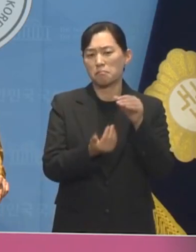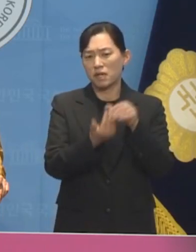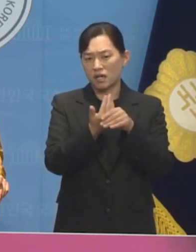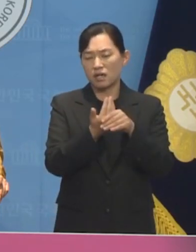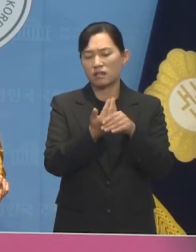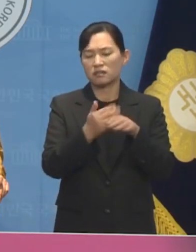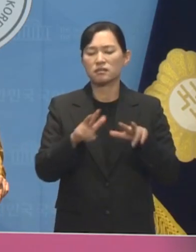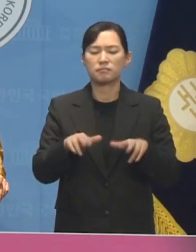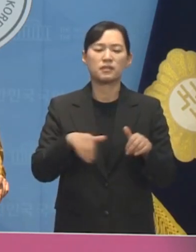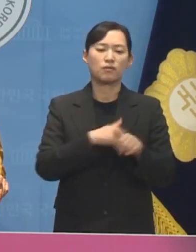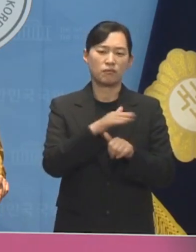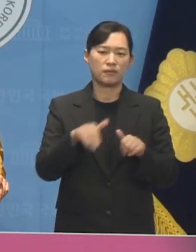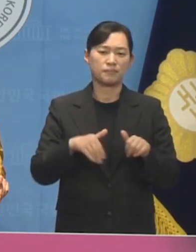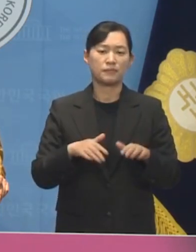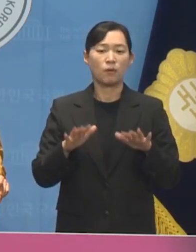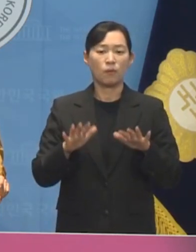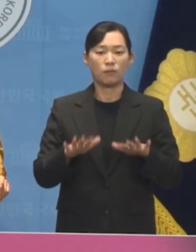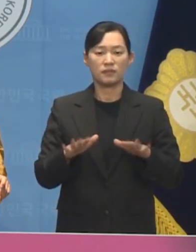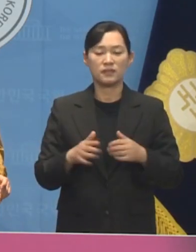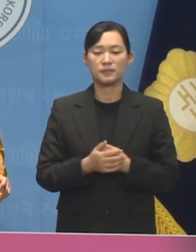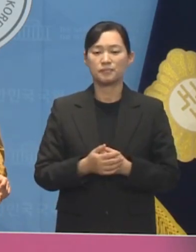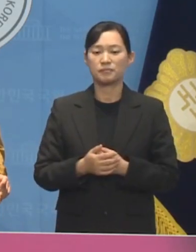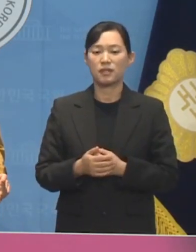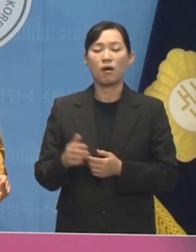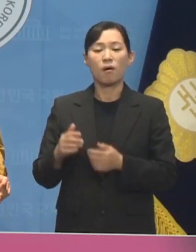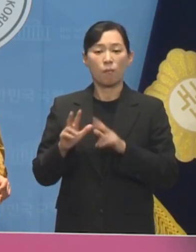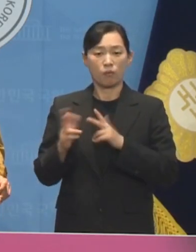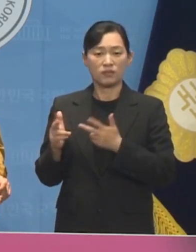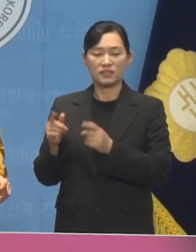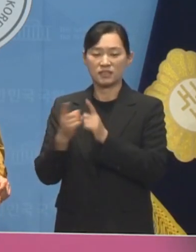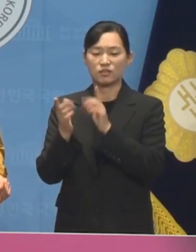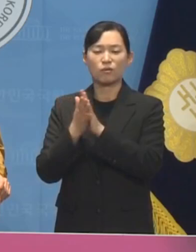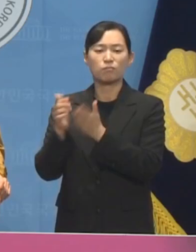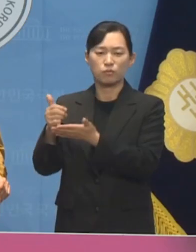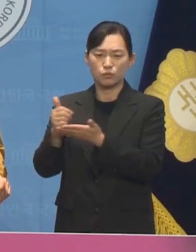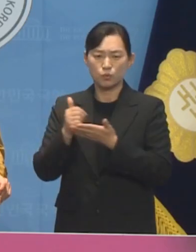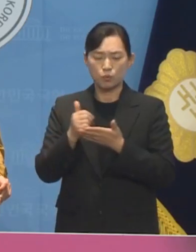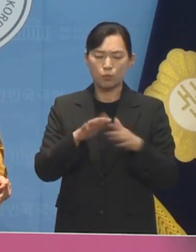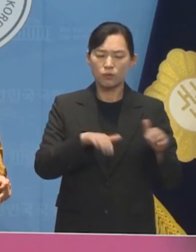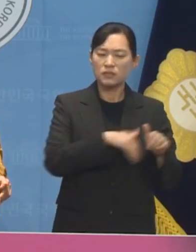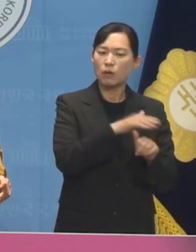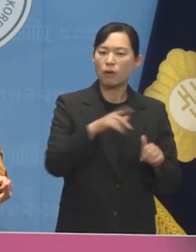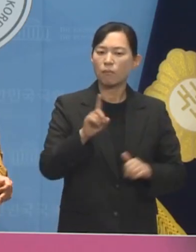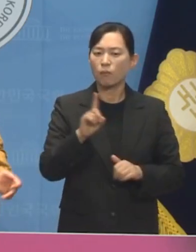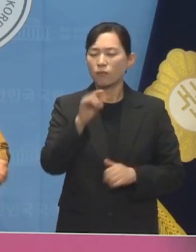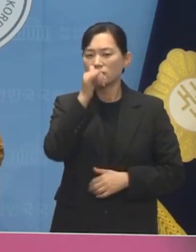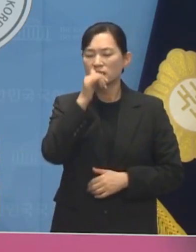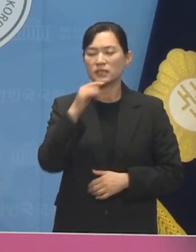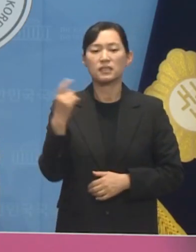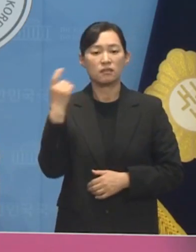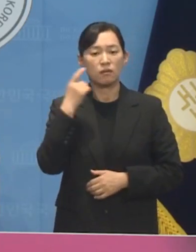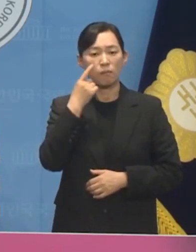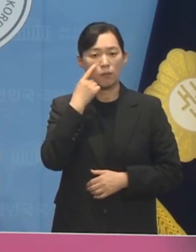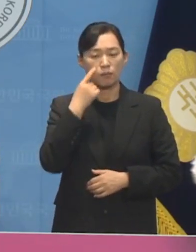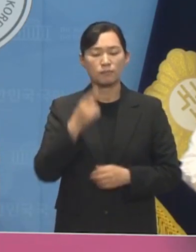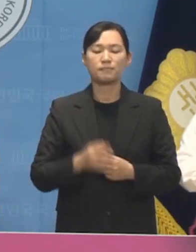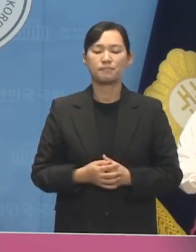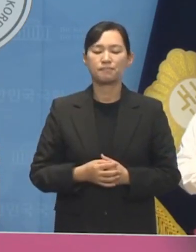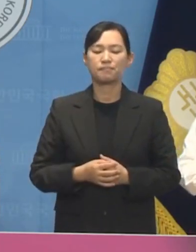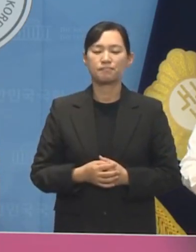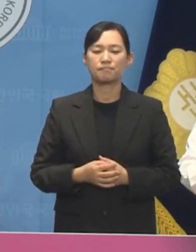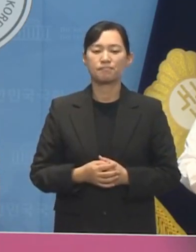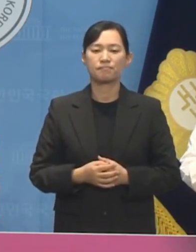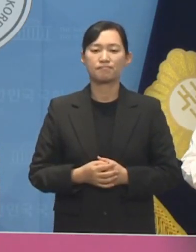지금 현실입니다. 그래서 오늘 당사자들을 한번 모시고 현장 상황이 어쩐지 이야기를 좀 들어보는 기자회견